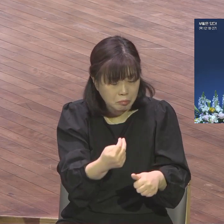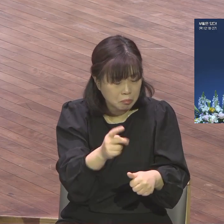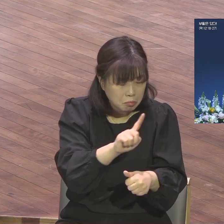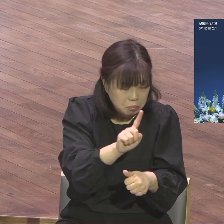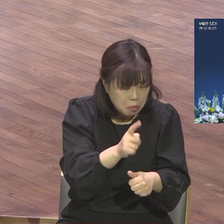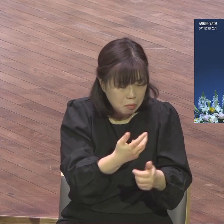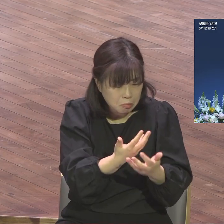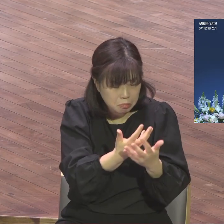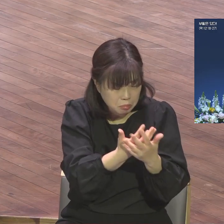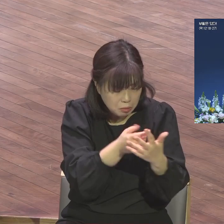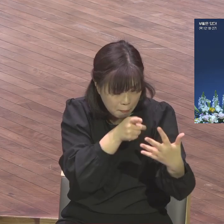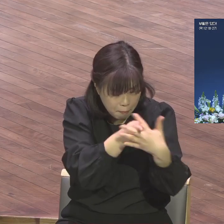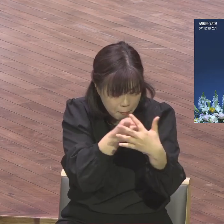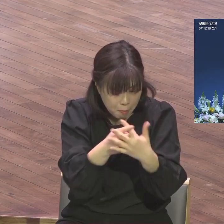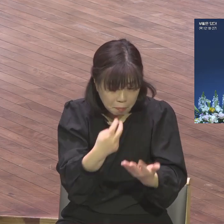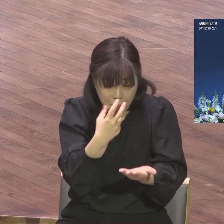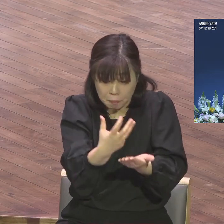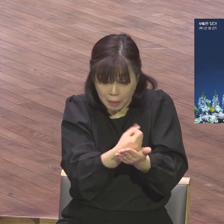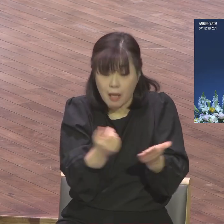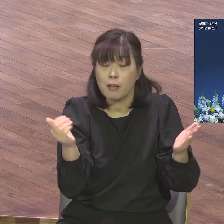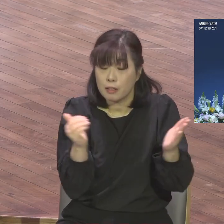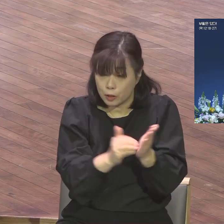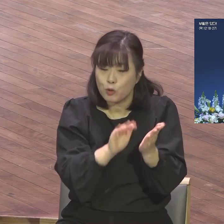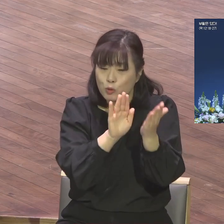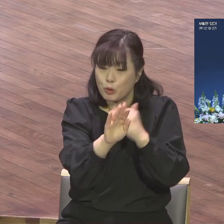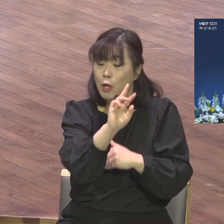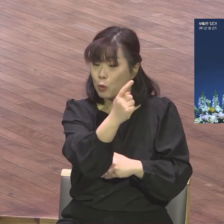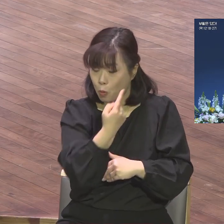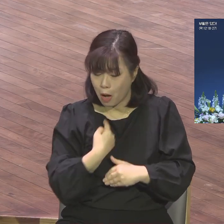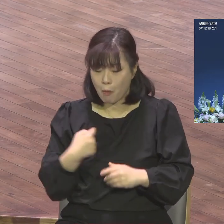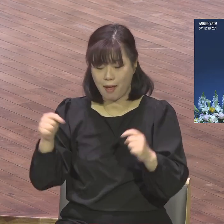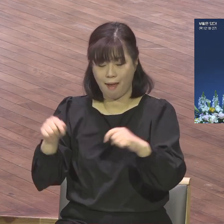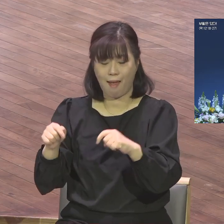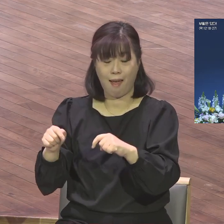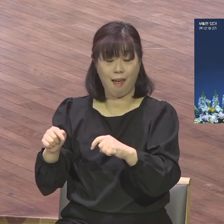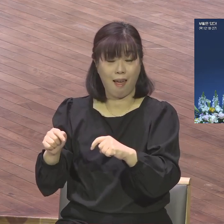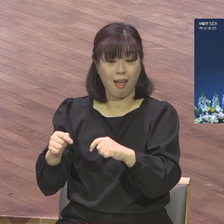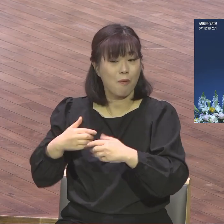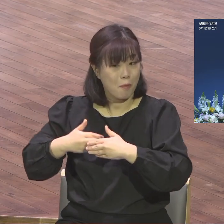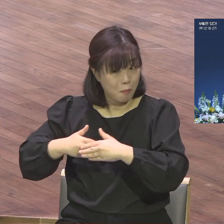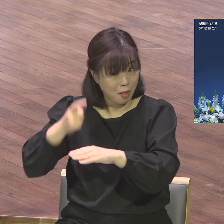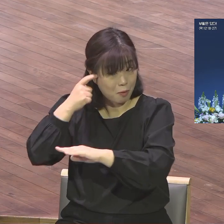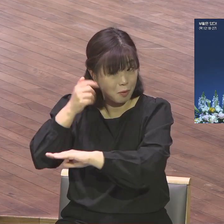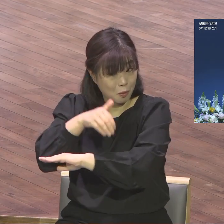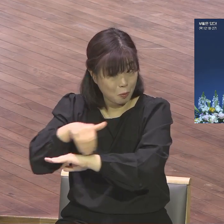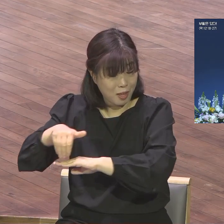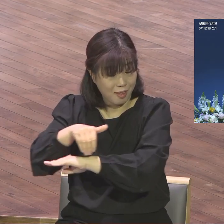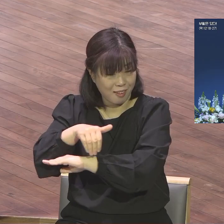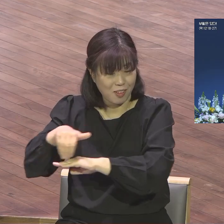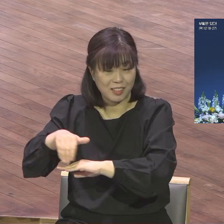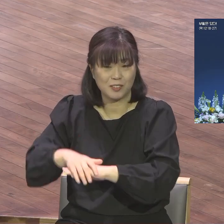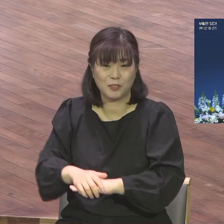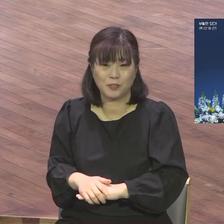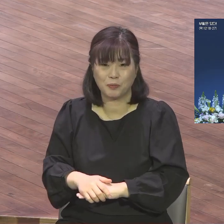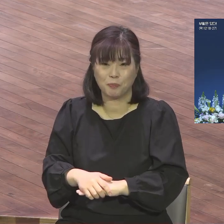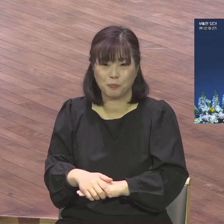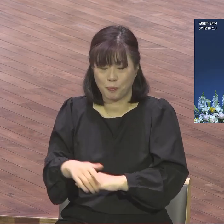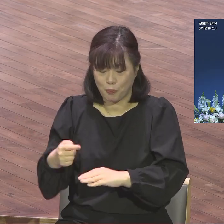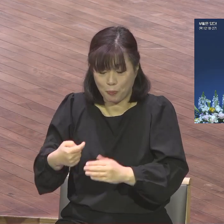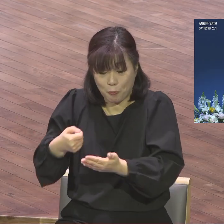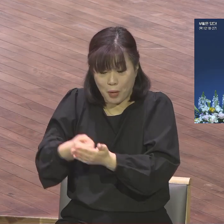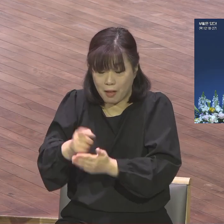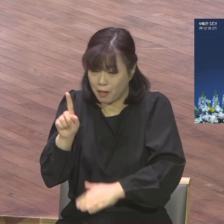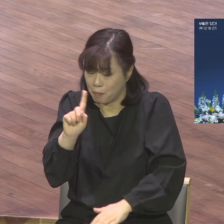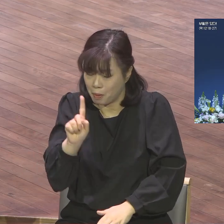가면서 먼저 가서 그렇게 설립예배 암자하던 목사님 7년 동안 이제 우리와 같이 이